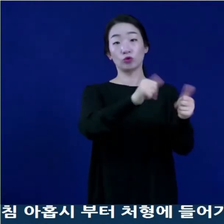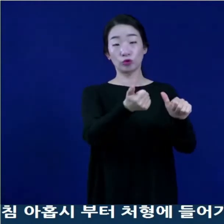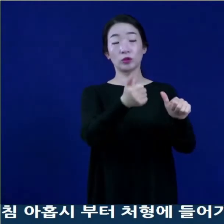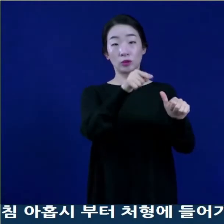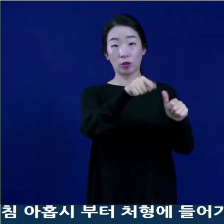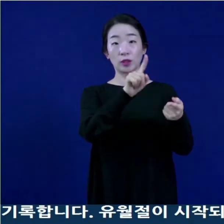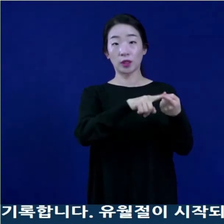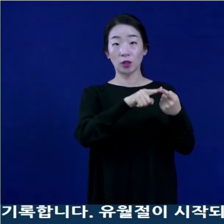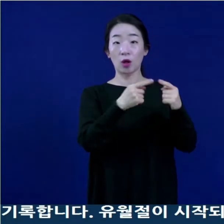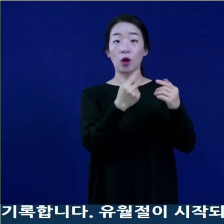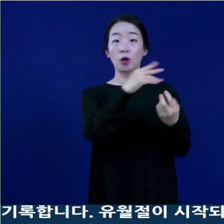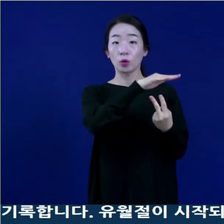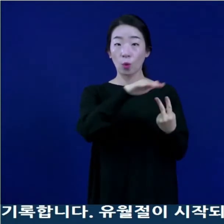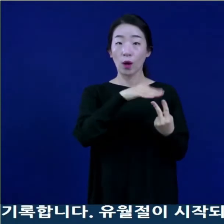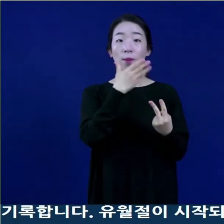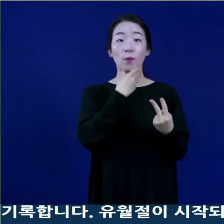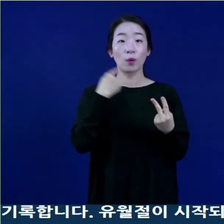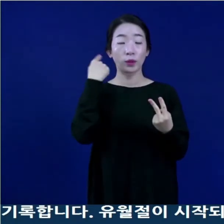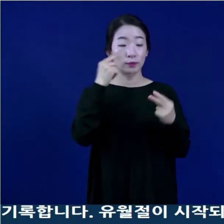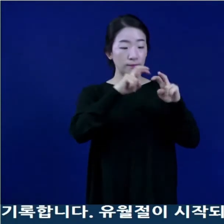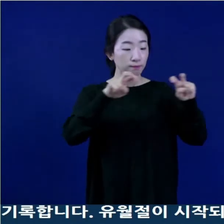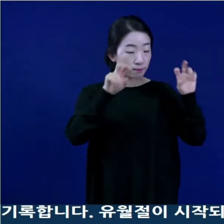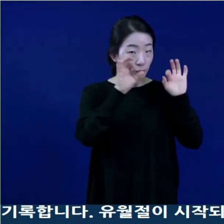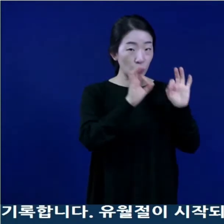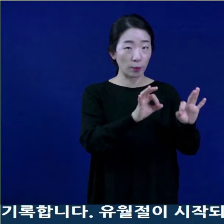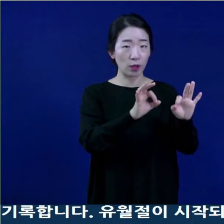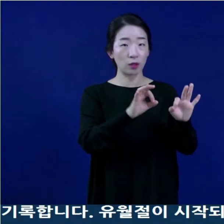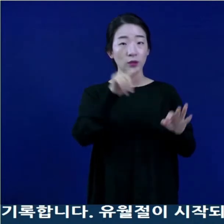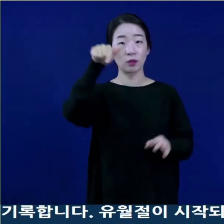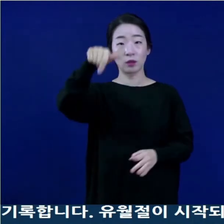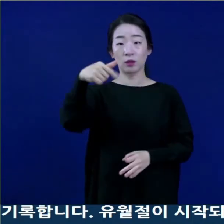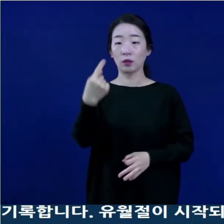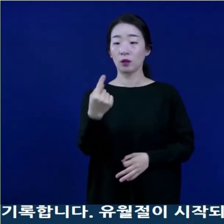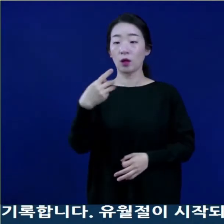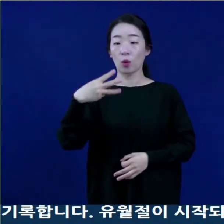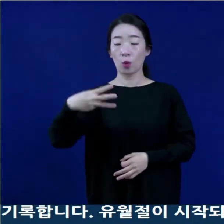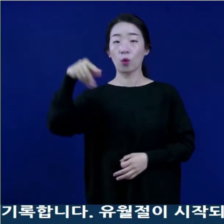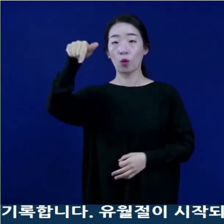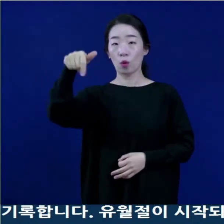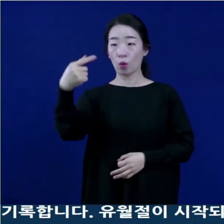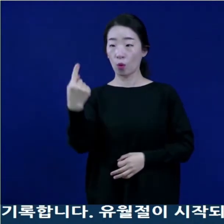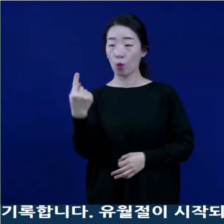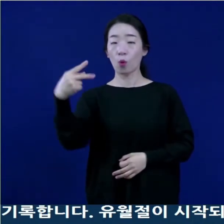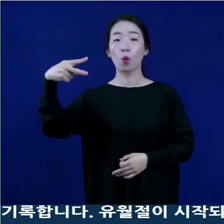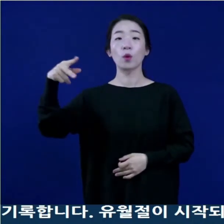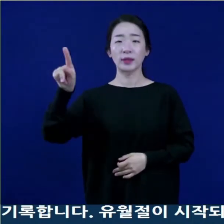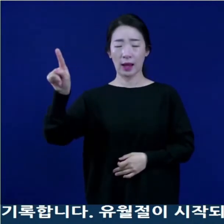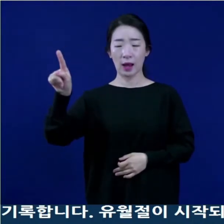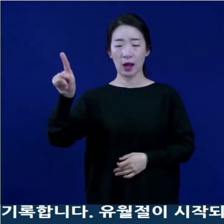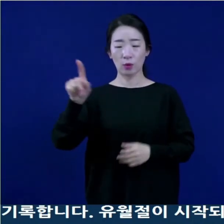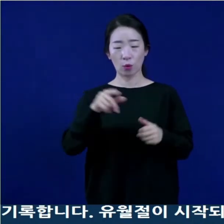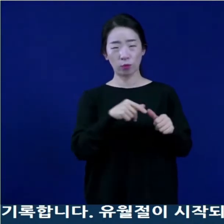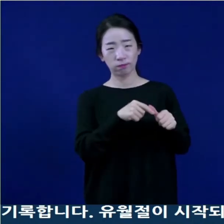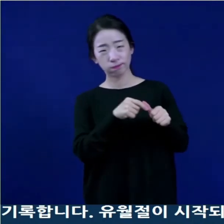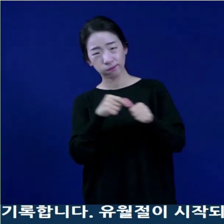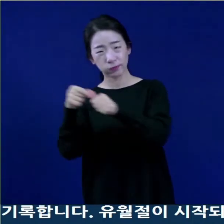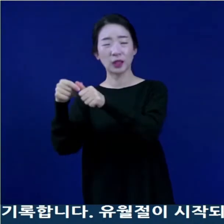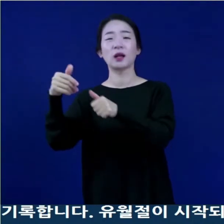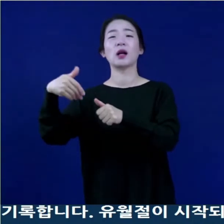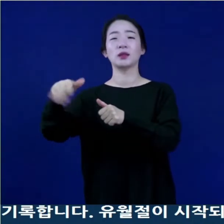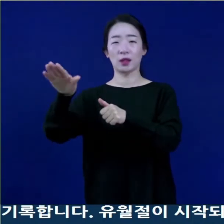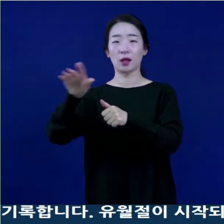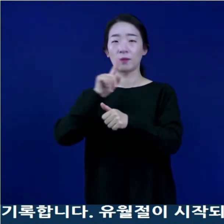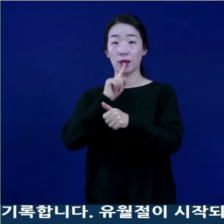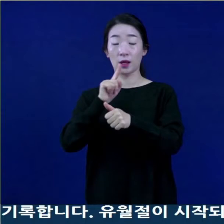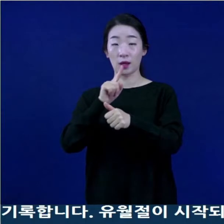되면 예수님이 골고다로 끌려가셨다 되어 있습니다. 17절 오늘 본문 이제 눈으로